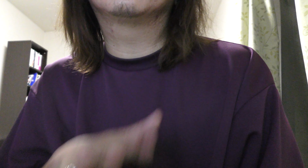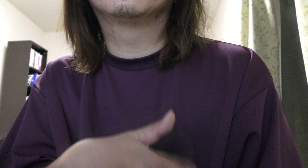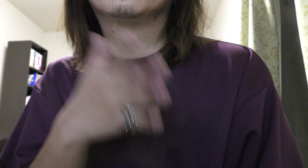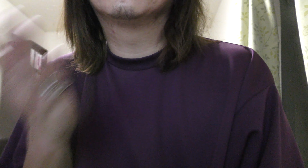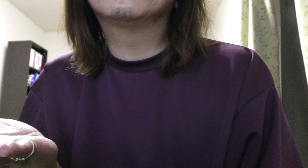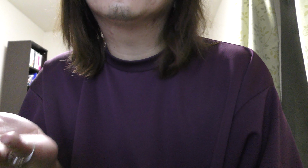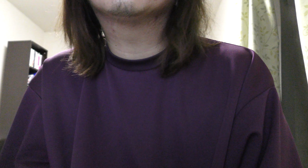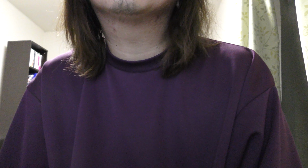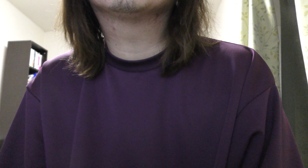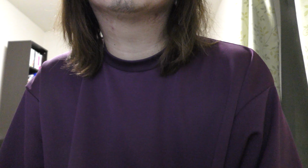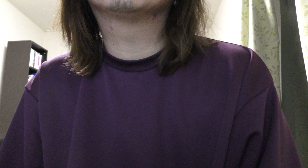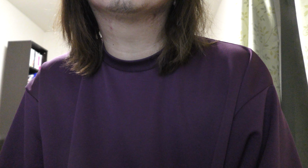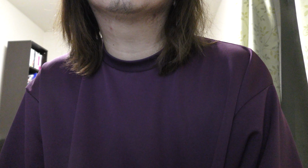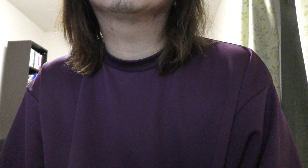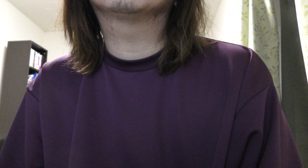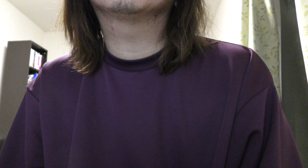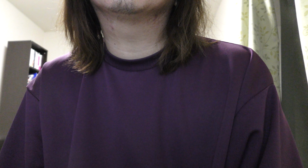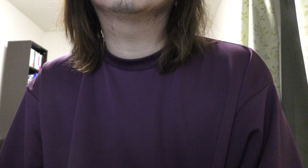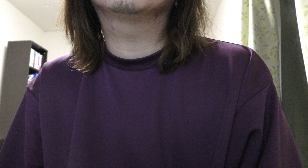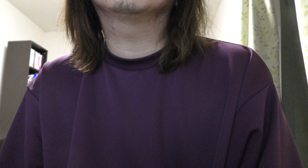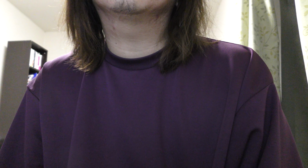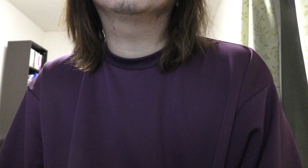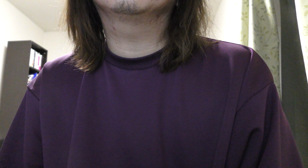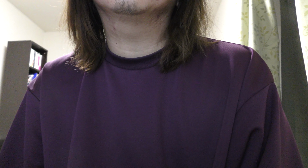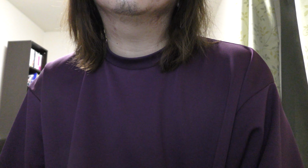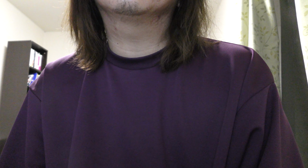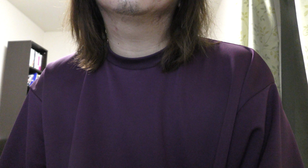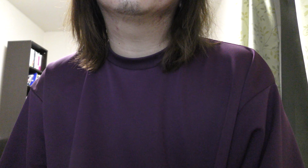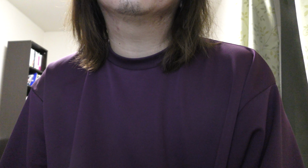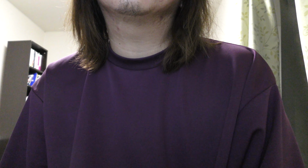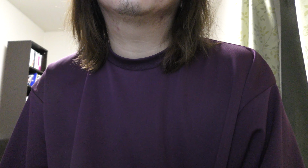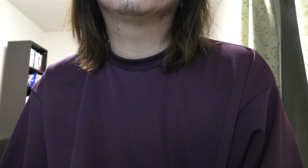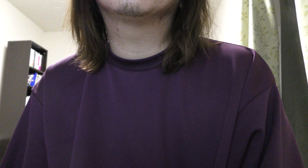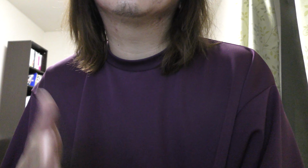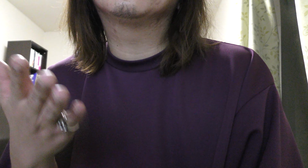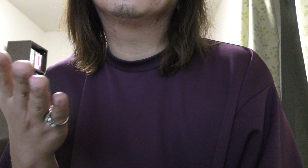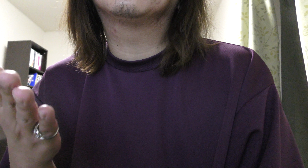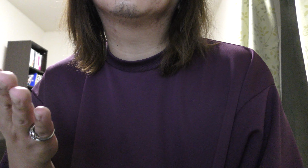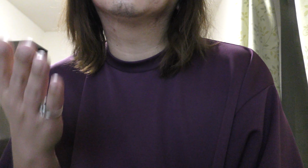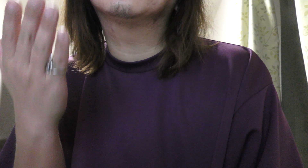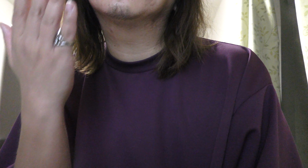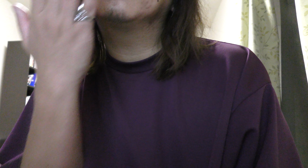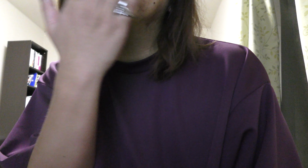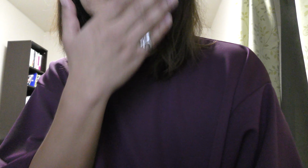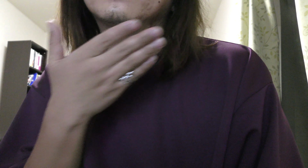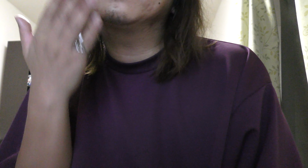次に甘いは指を伸ばした右手の手のひらを口のあたりにつけて回します